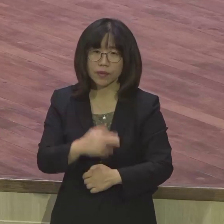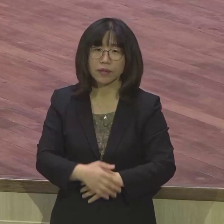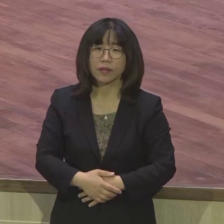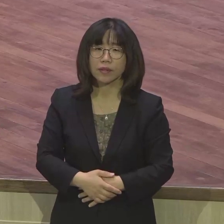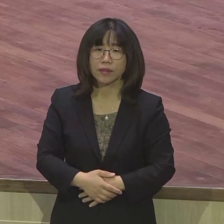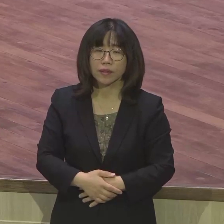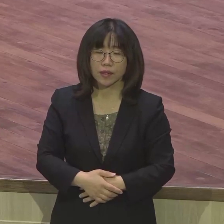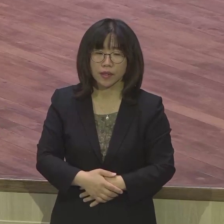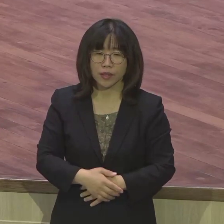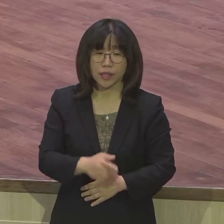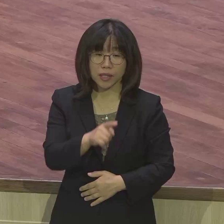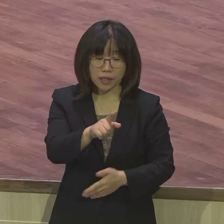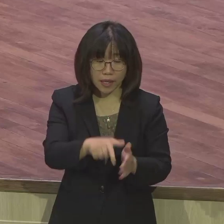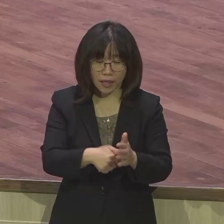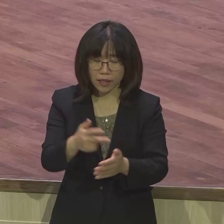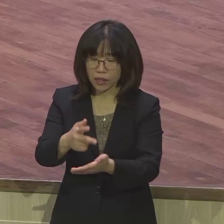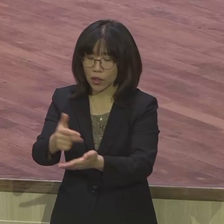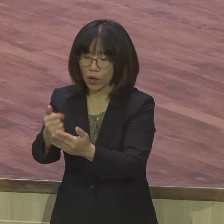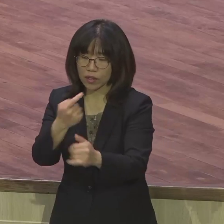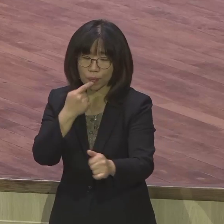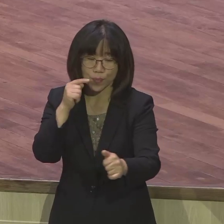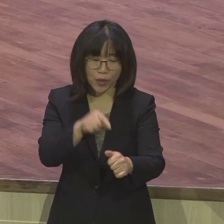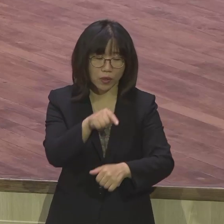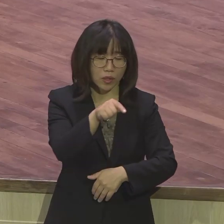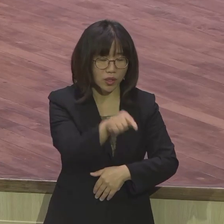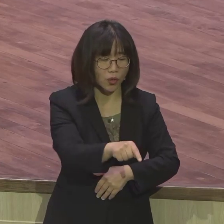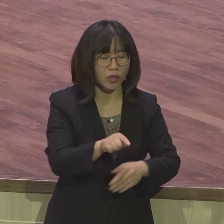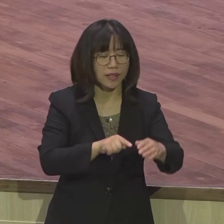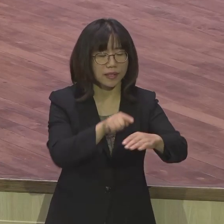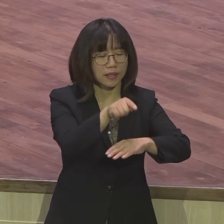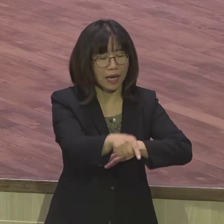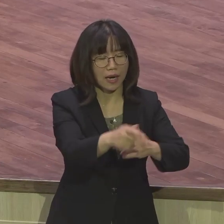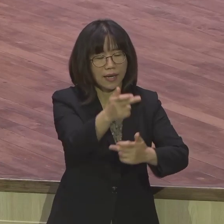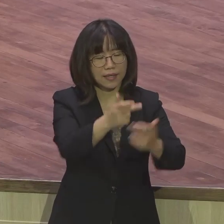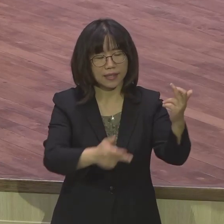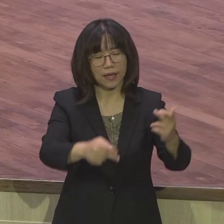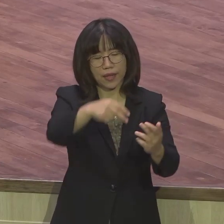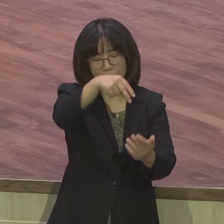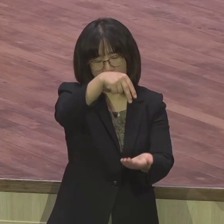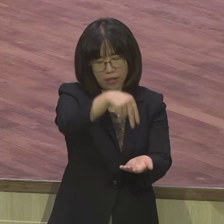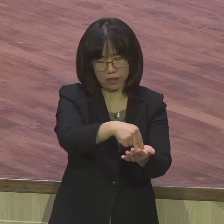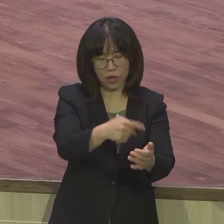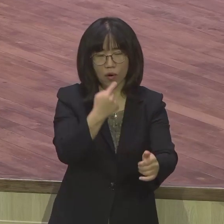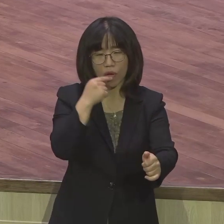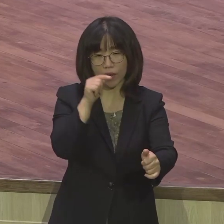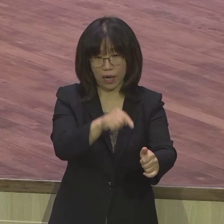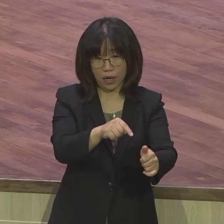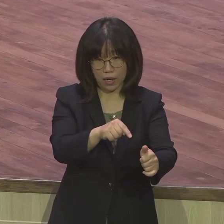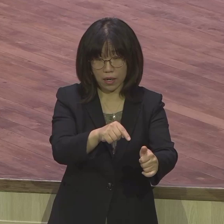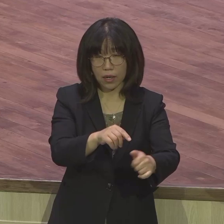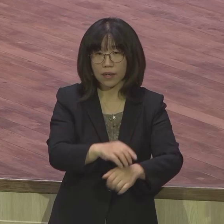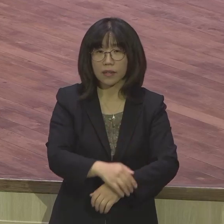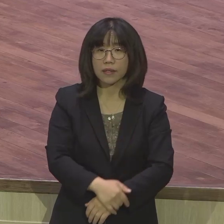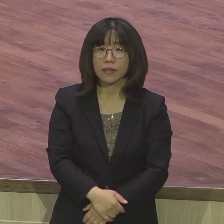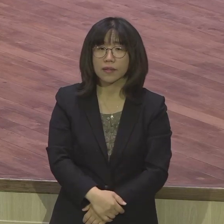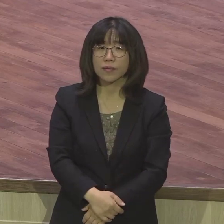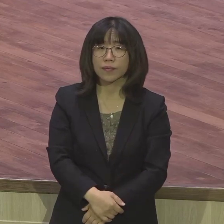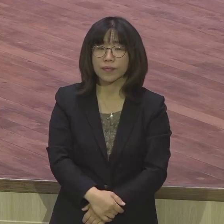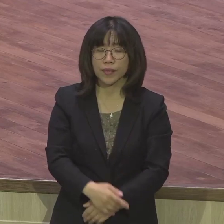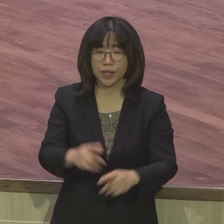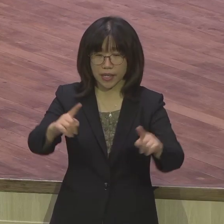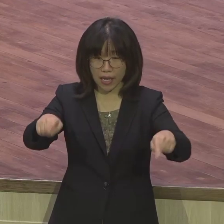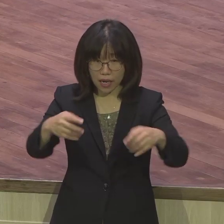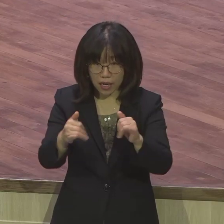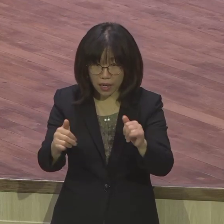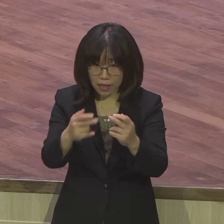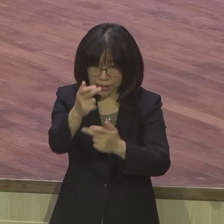너는 나가서 여호와 앞에서 산에 서라 이렇게 되어있는 산에 서라 이 말이 무슨 말입니까? 산에 섰긴 섰는데 그냥 산에